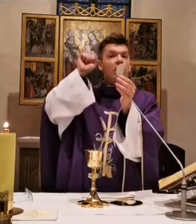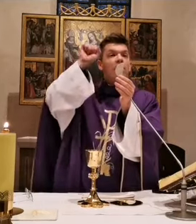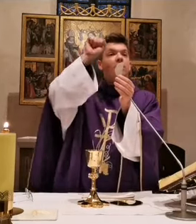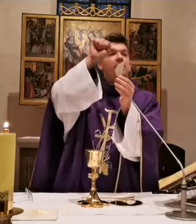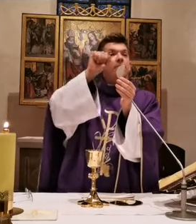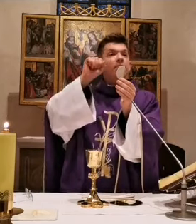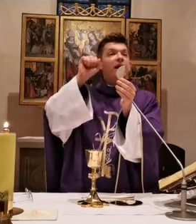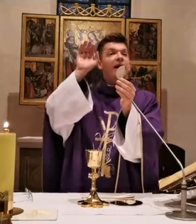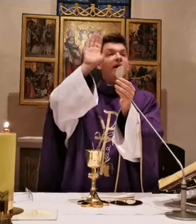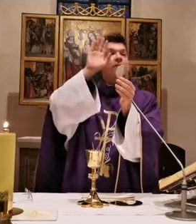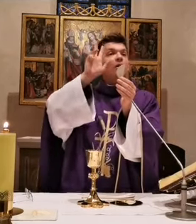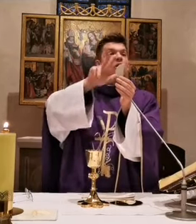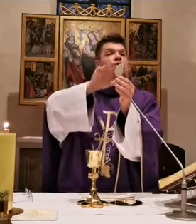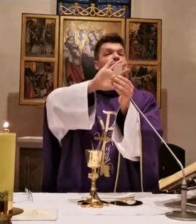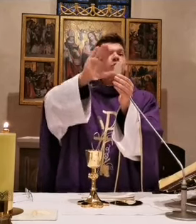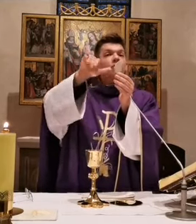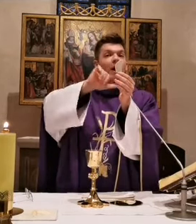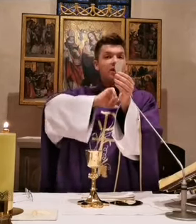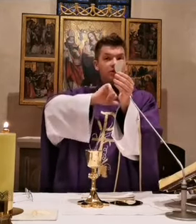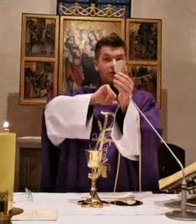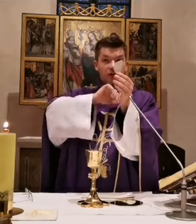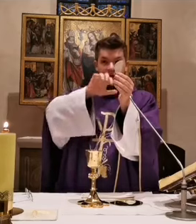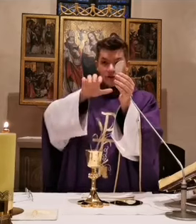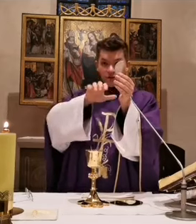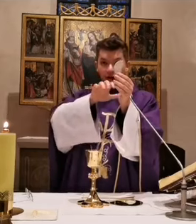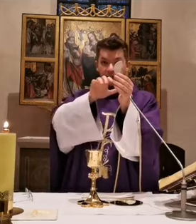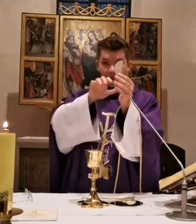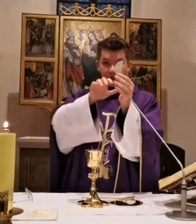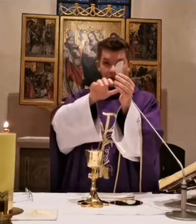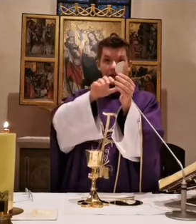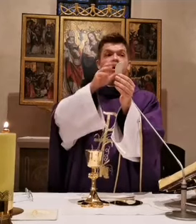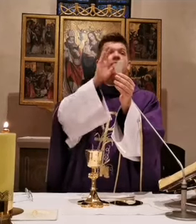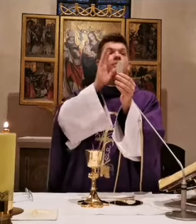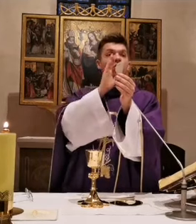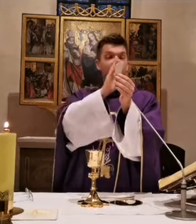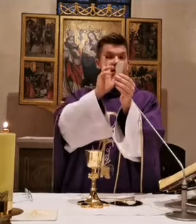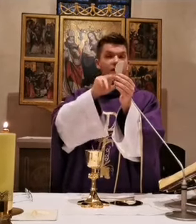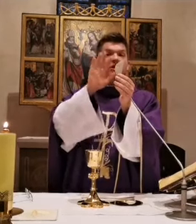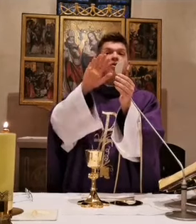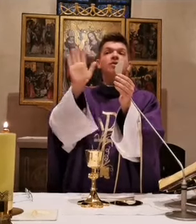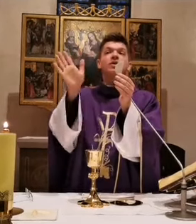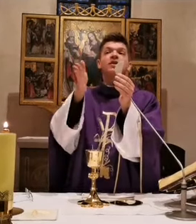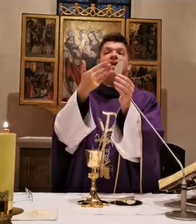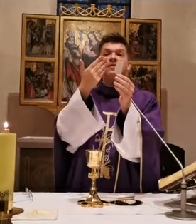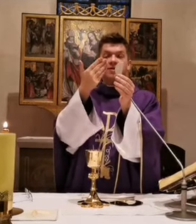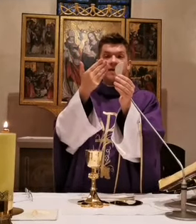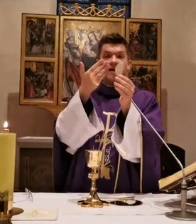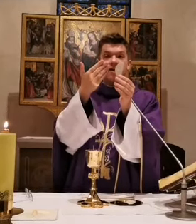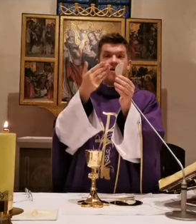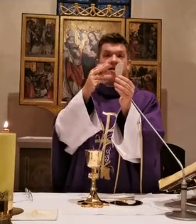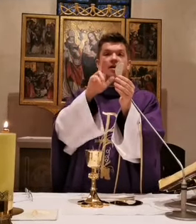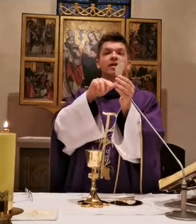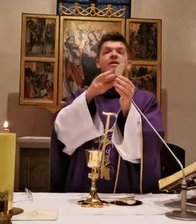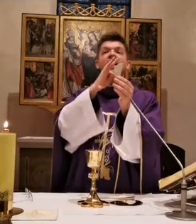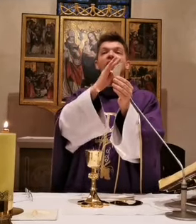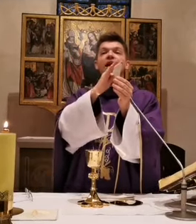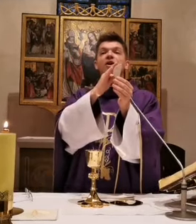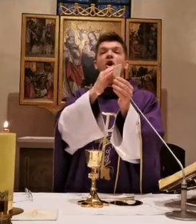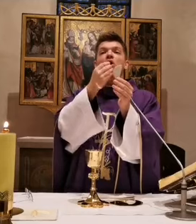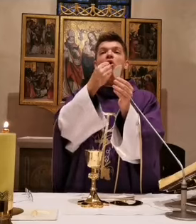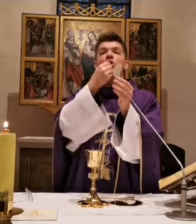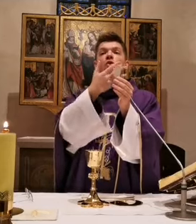Oto Baranek Boży, który gładzi grzechy świata, błogosławieni, którzy zostali wezwani